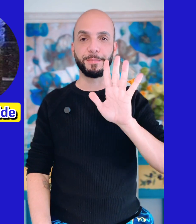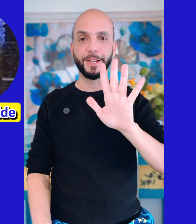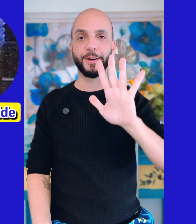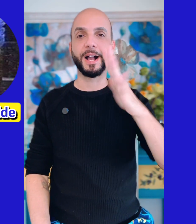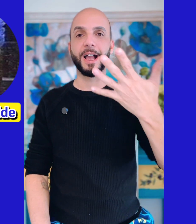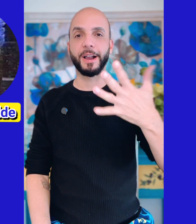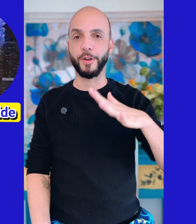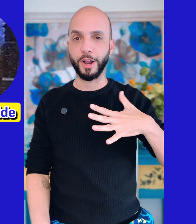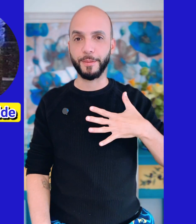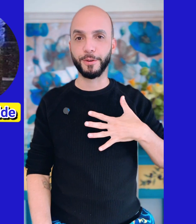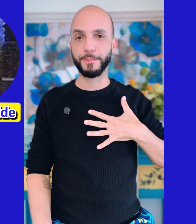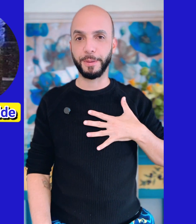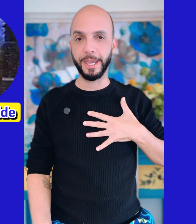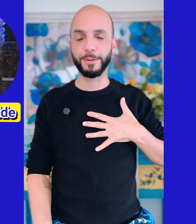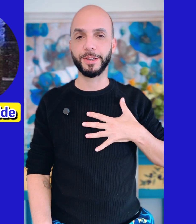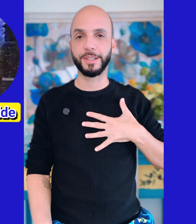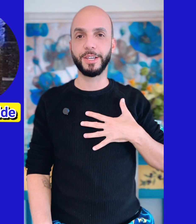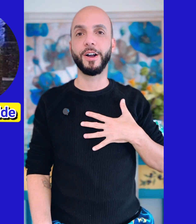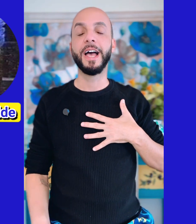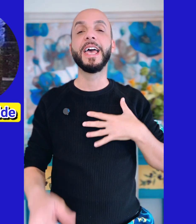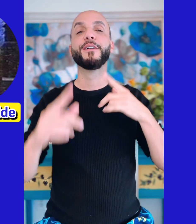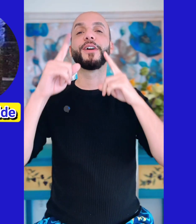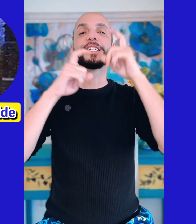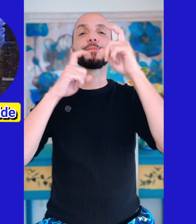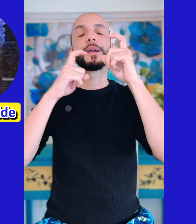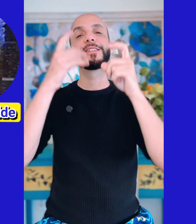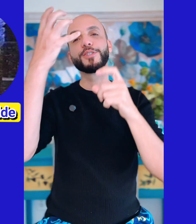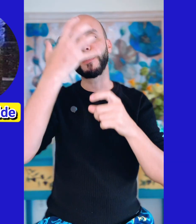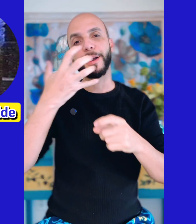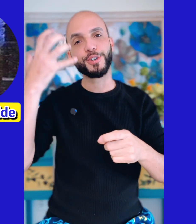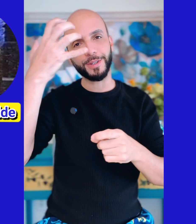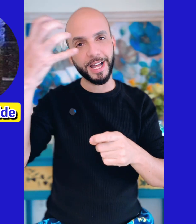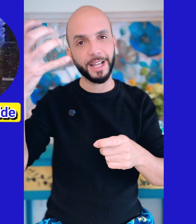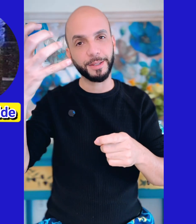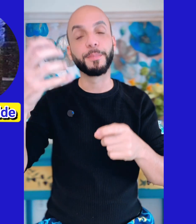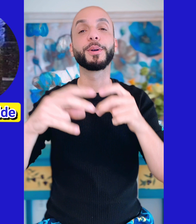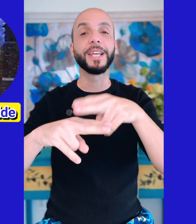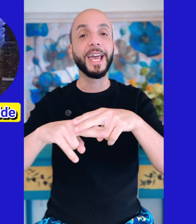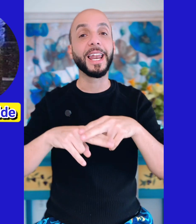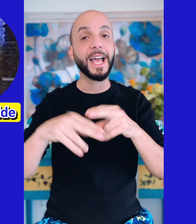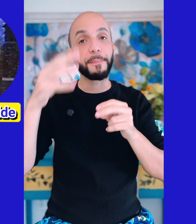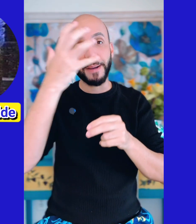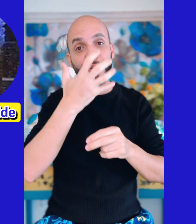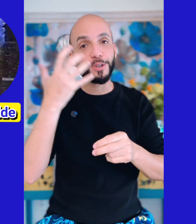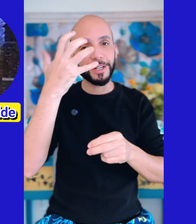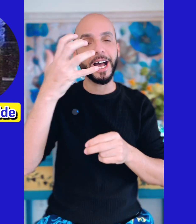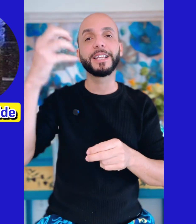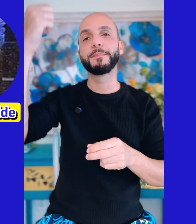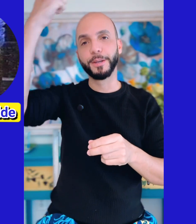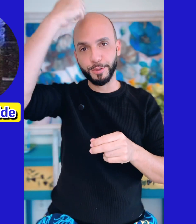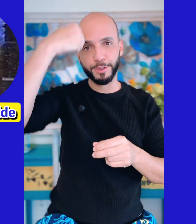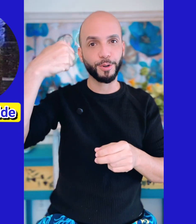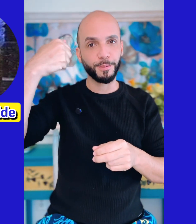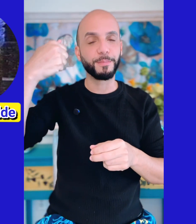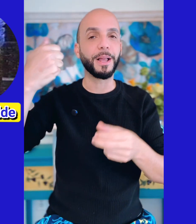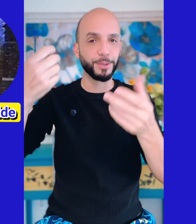primeiro, coloca a mão no peito, aqui, ó. E faz a expressão de apaixonada, porque ela é apaixonada pelo Sr. Madruga,